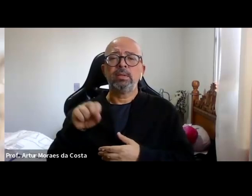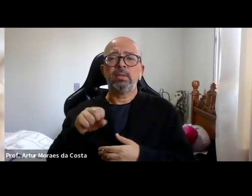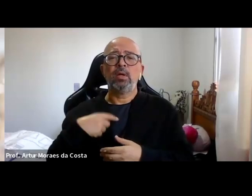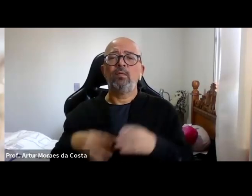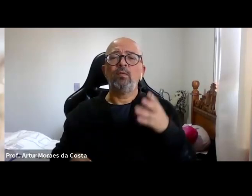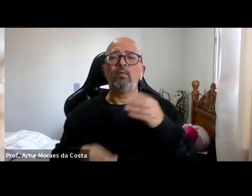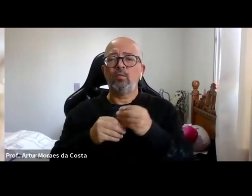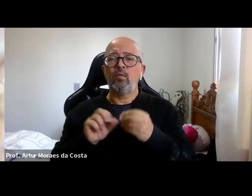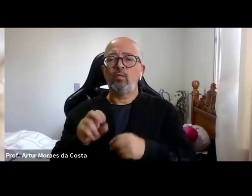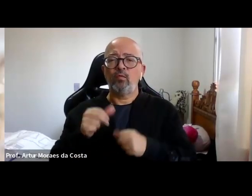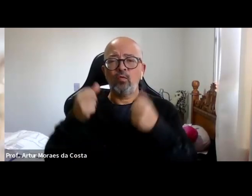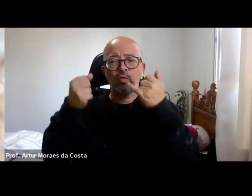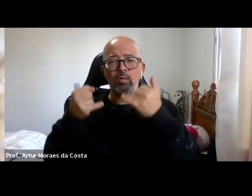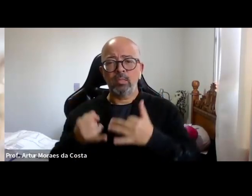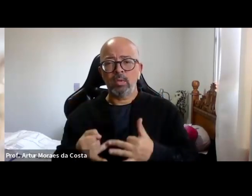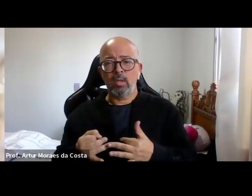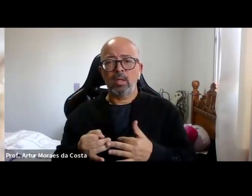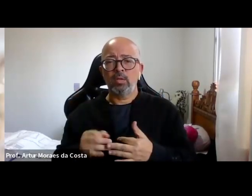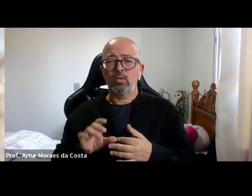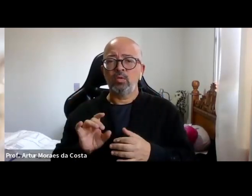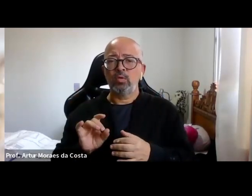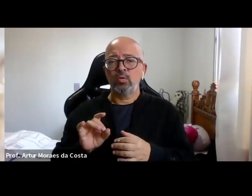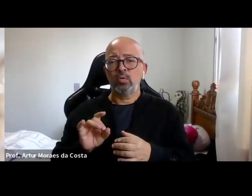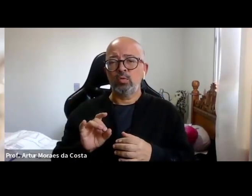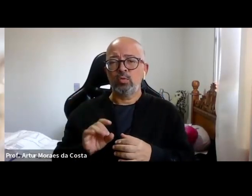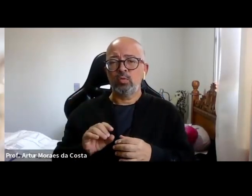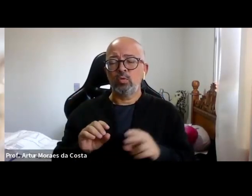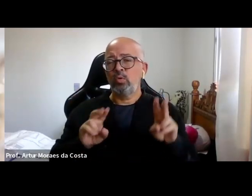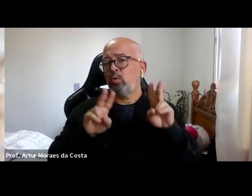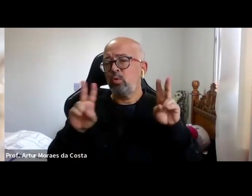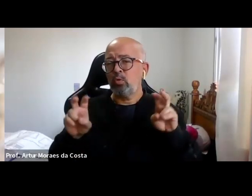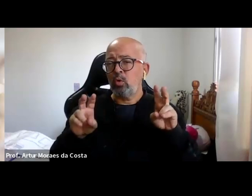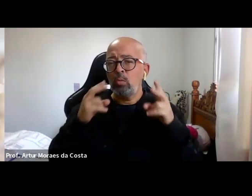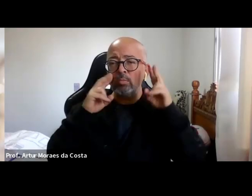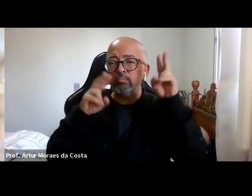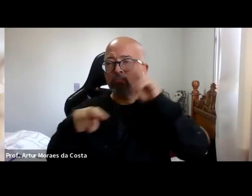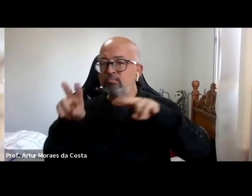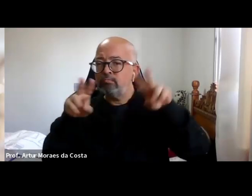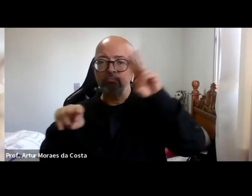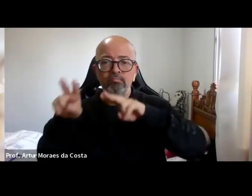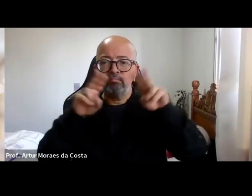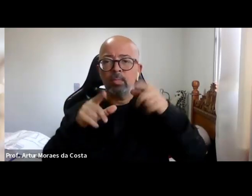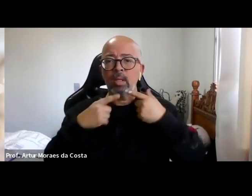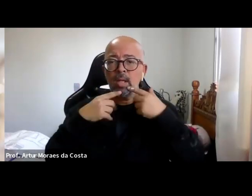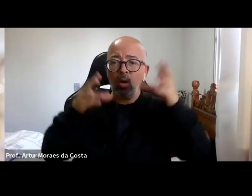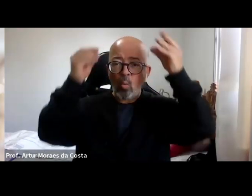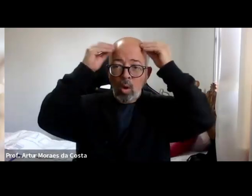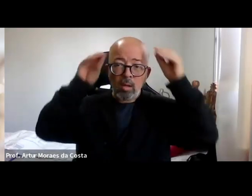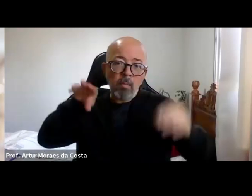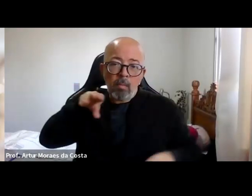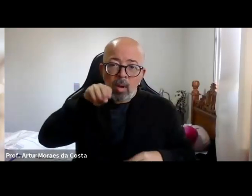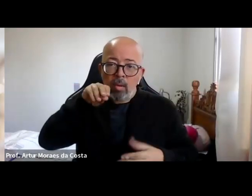lo no verbal y sobre todo lo que vemos y que tiene profundo